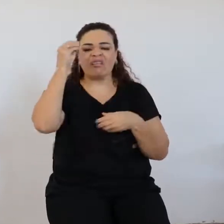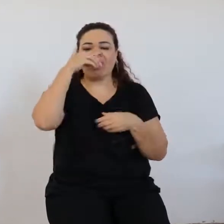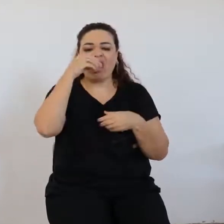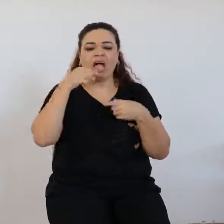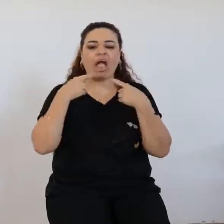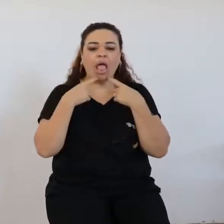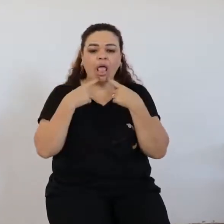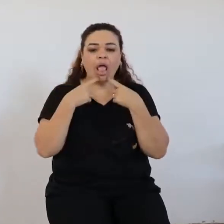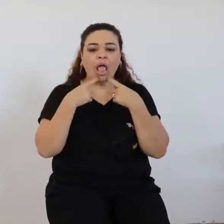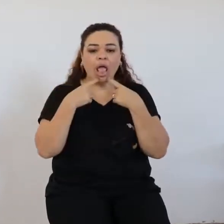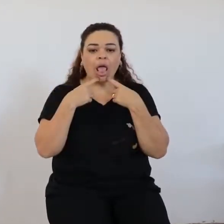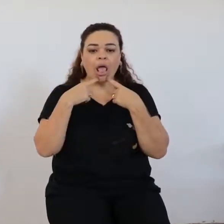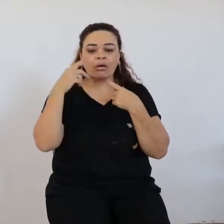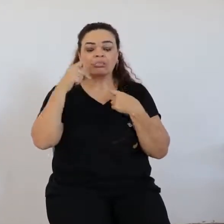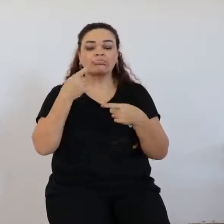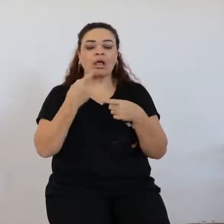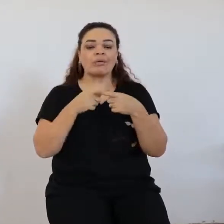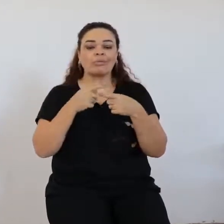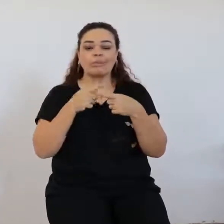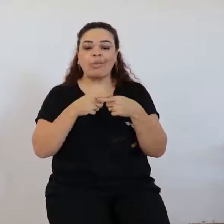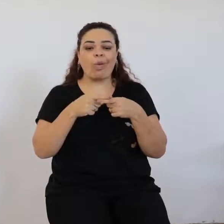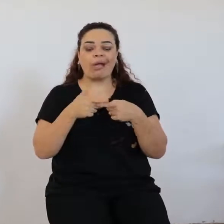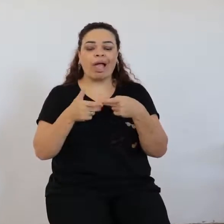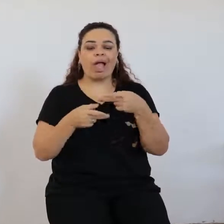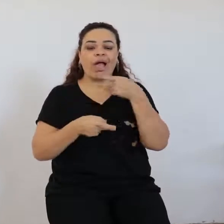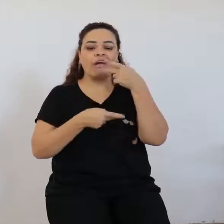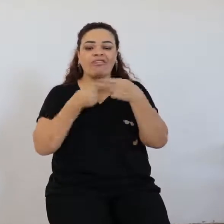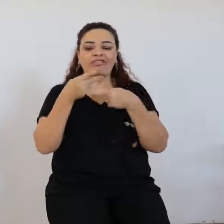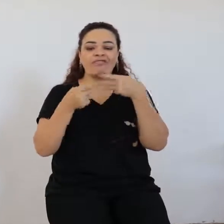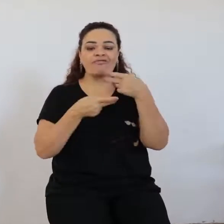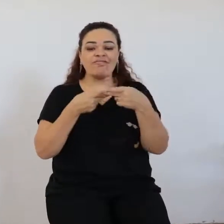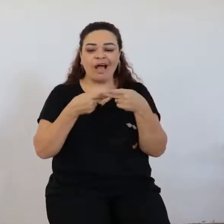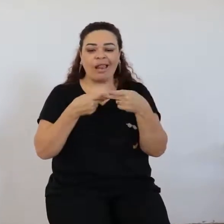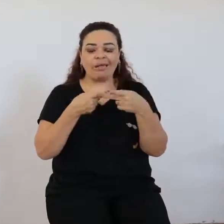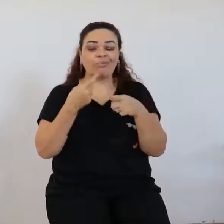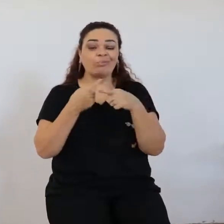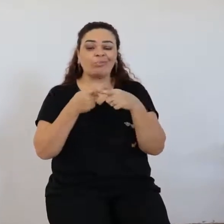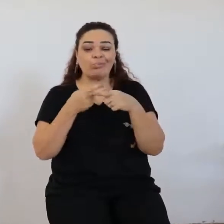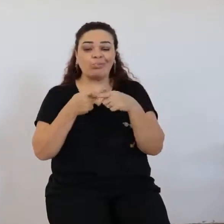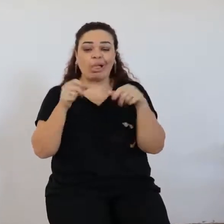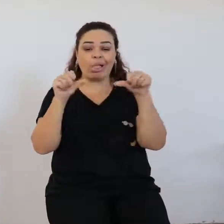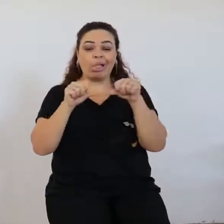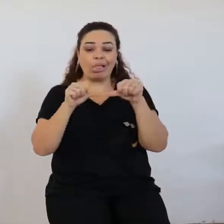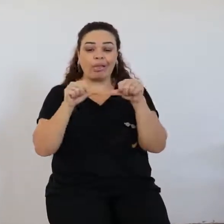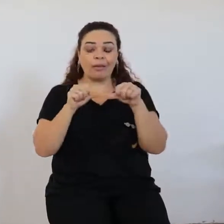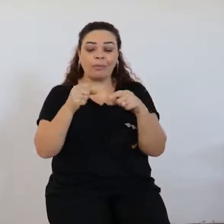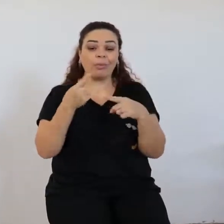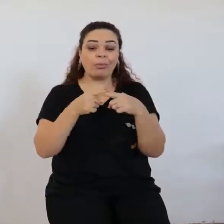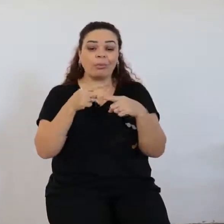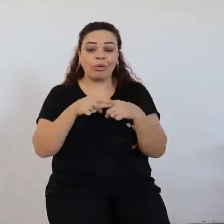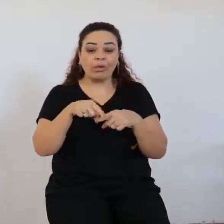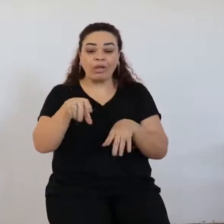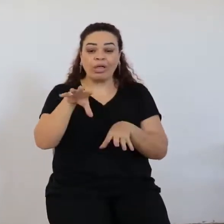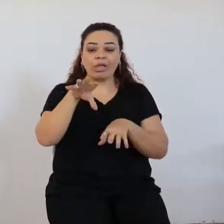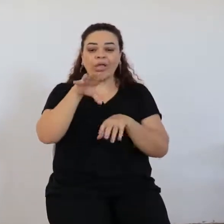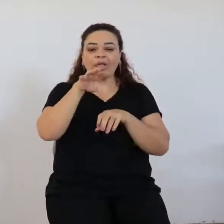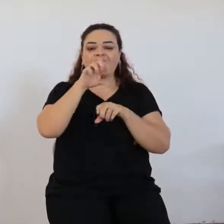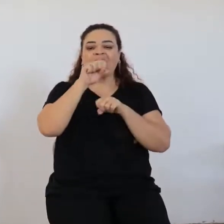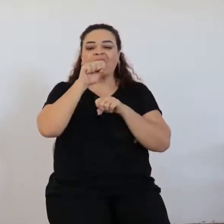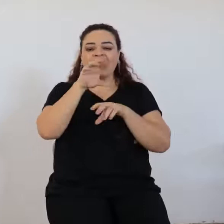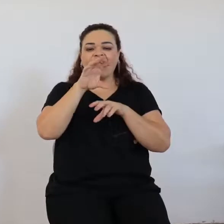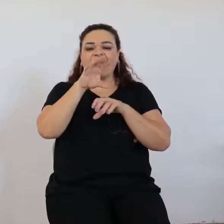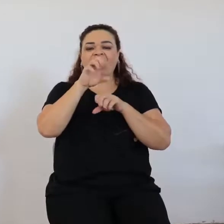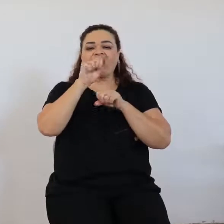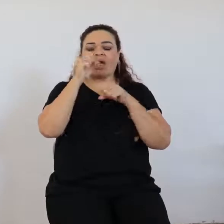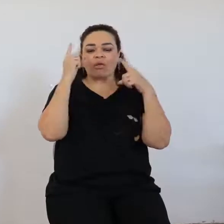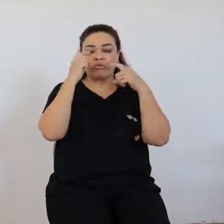ter um distúrbio da fala, um probleminha na fala, por conta de não respirar bem. Então, se a criança ronca, a gente tem que procurar